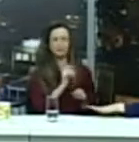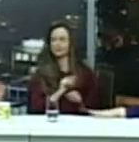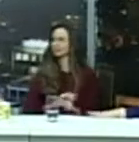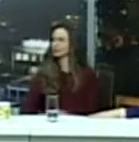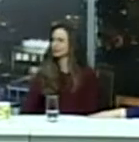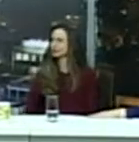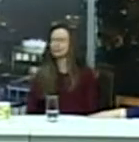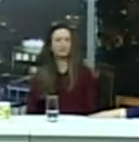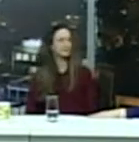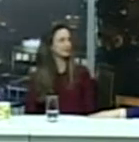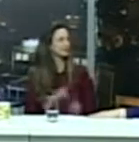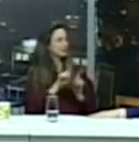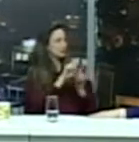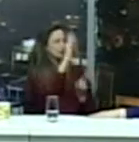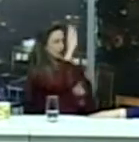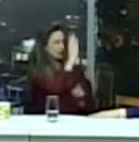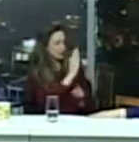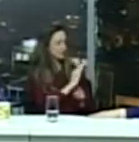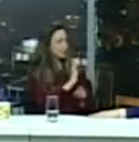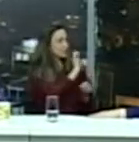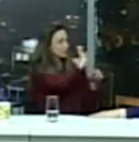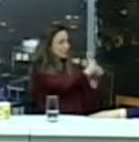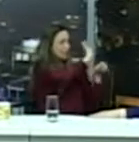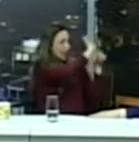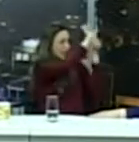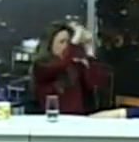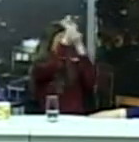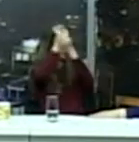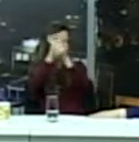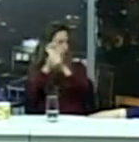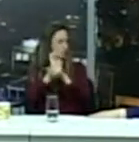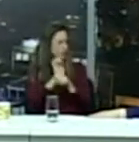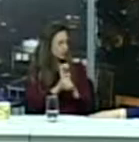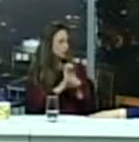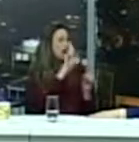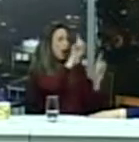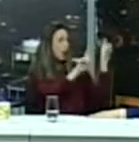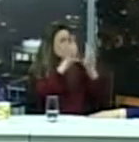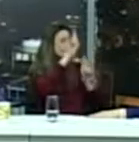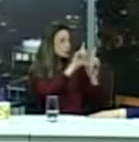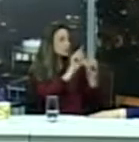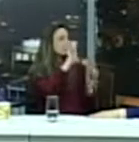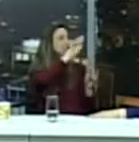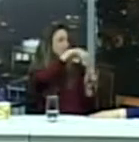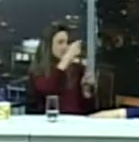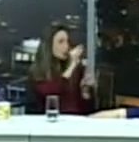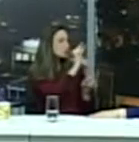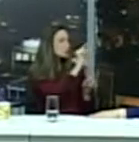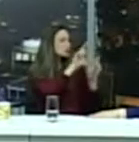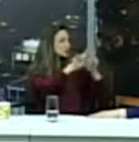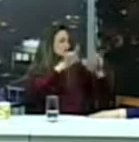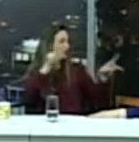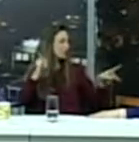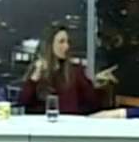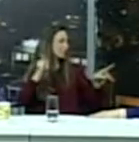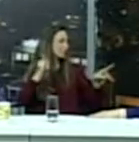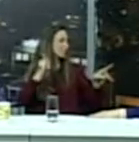está falando que também no Brasil, os estados brasileiros, alguns, têm os